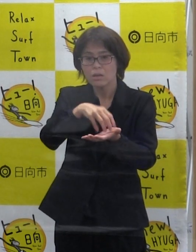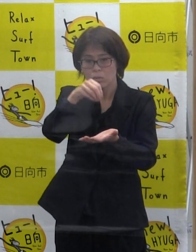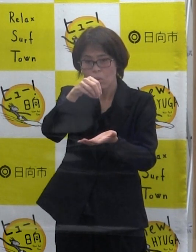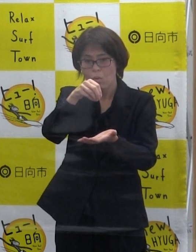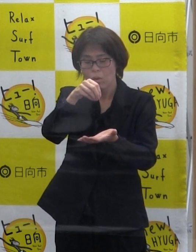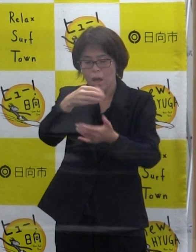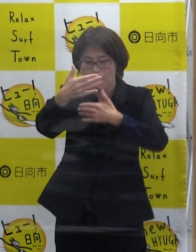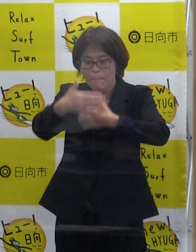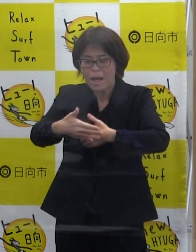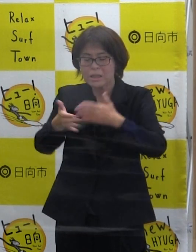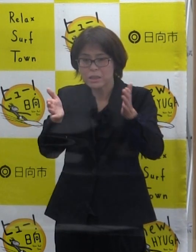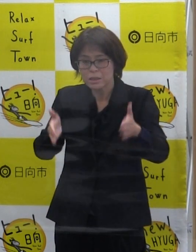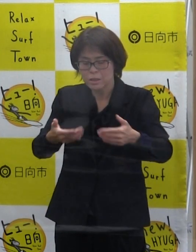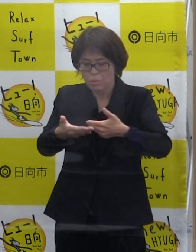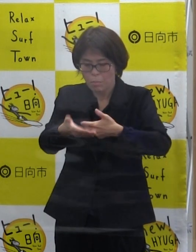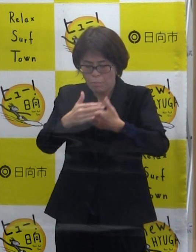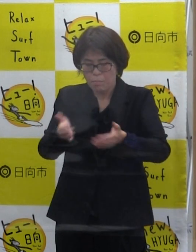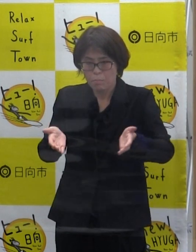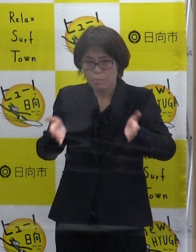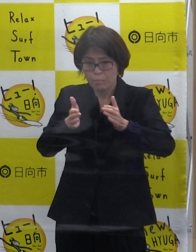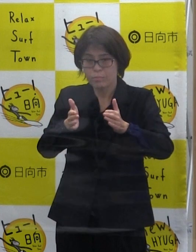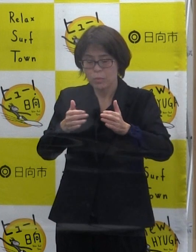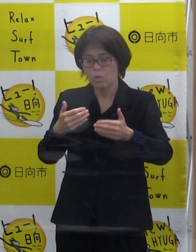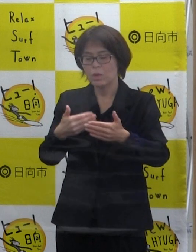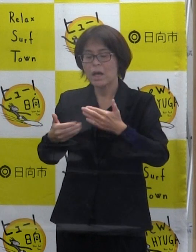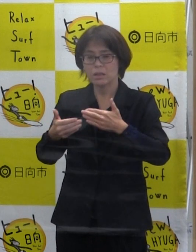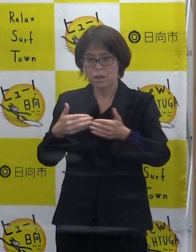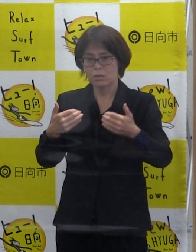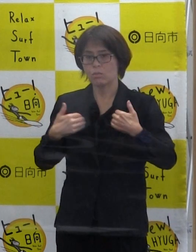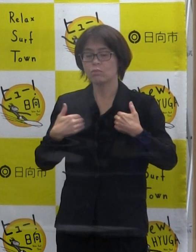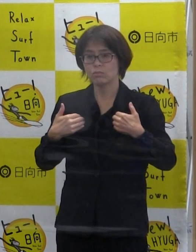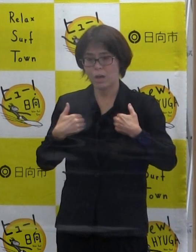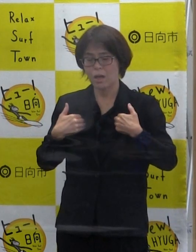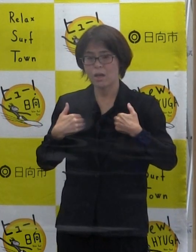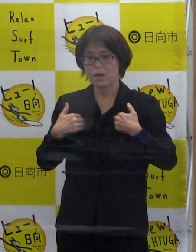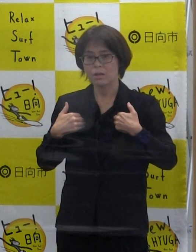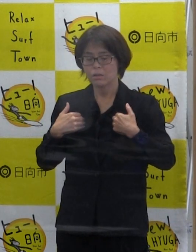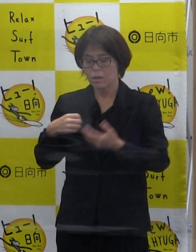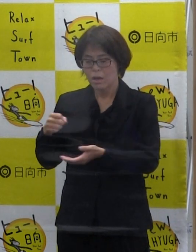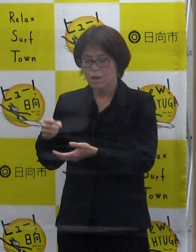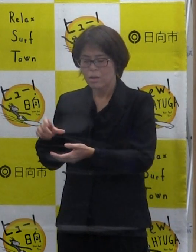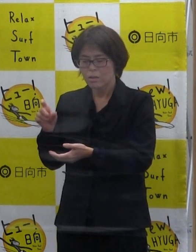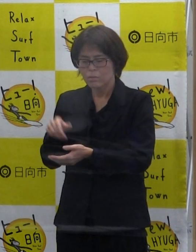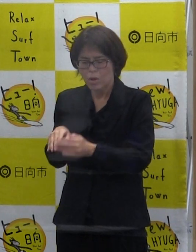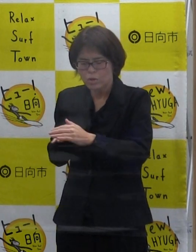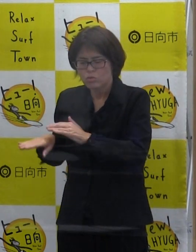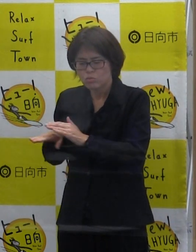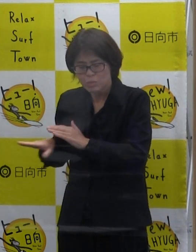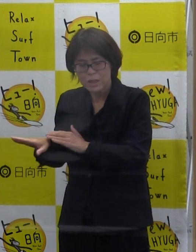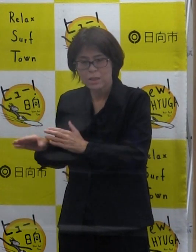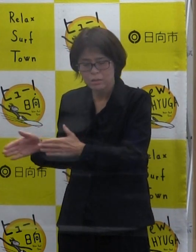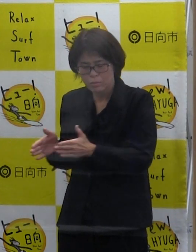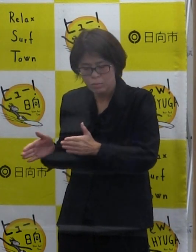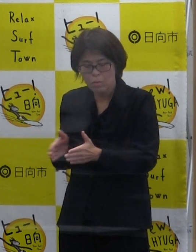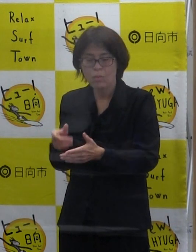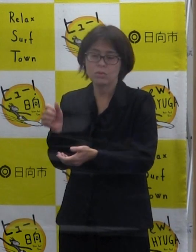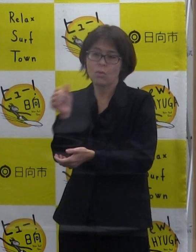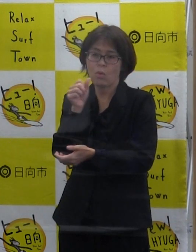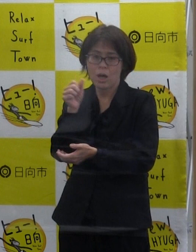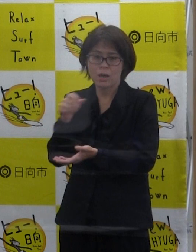間仕切りの組み立てなどの体験訓練、また備蓄品の紹介などを予定しております。